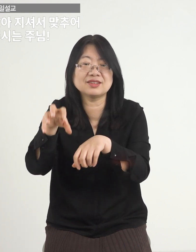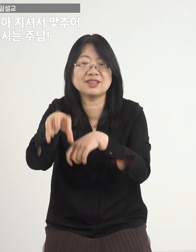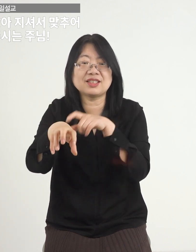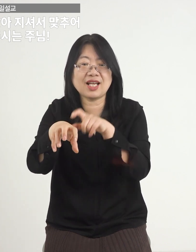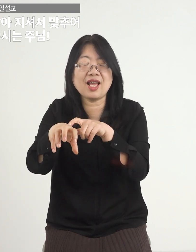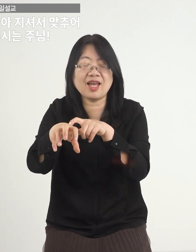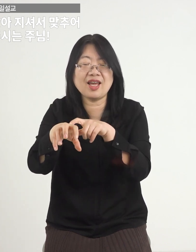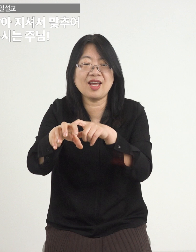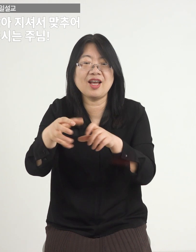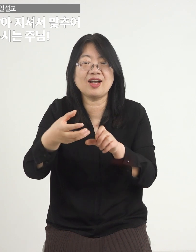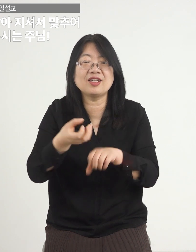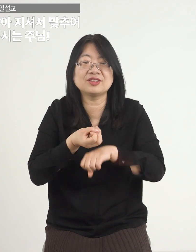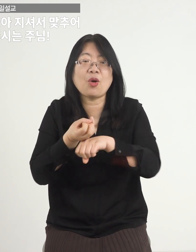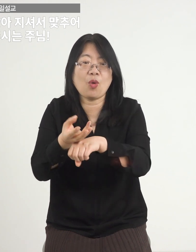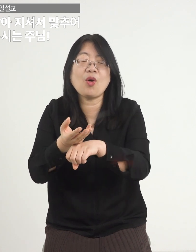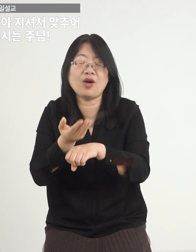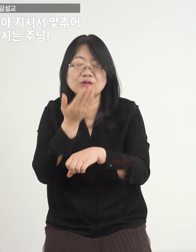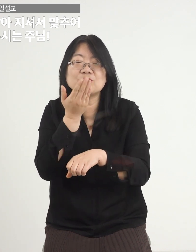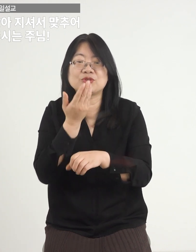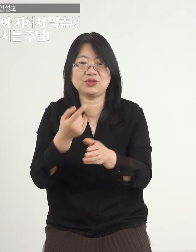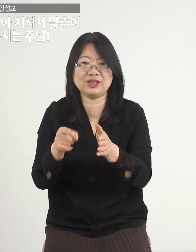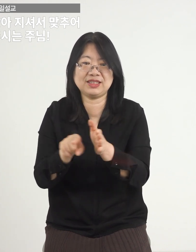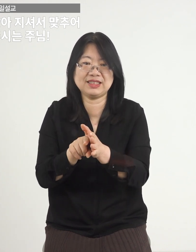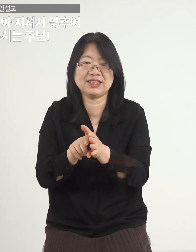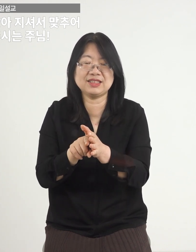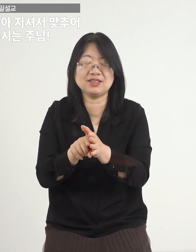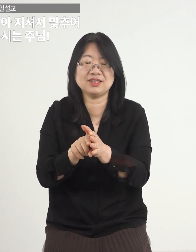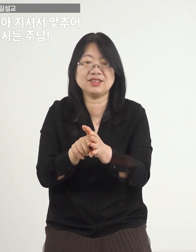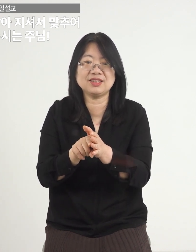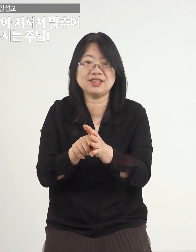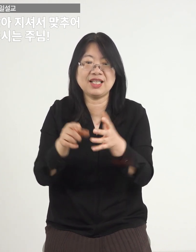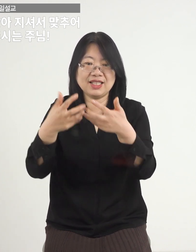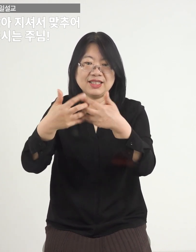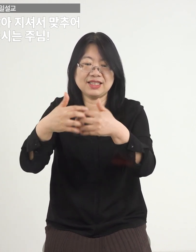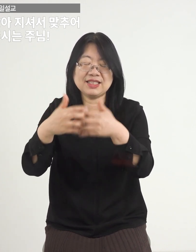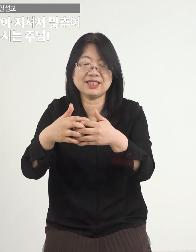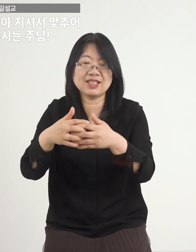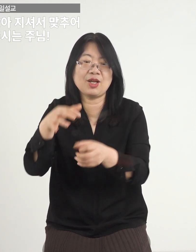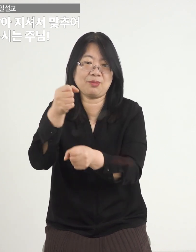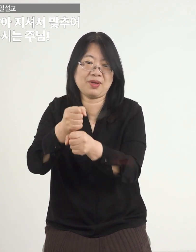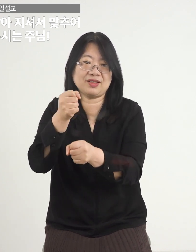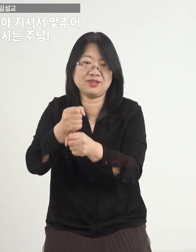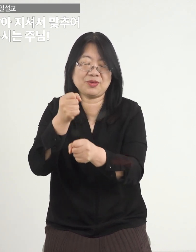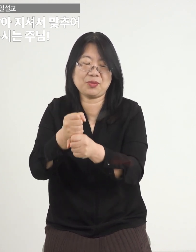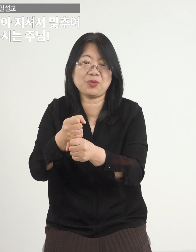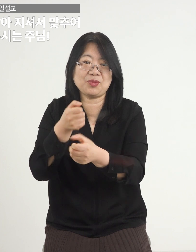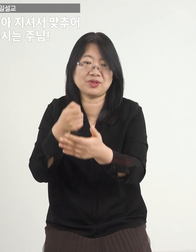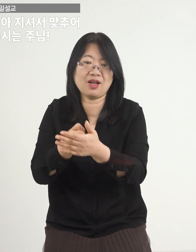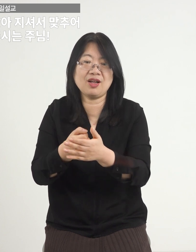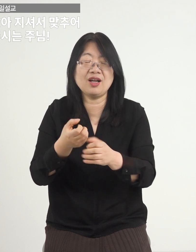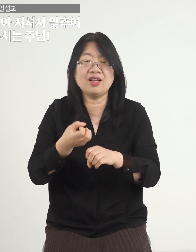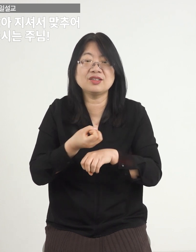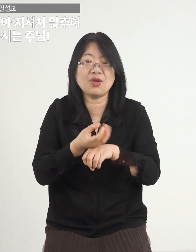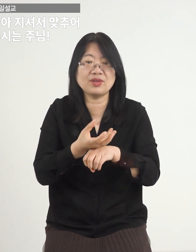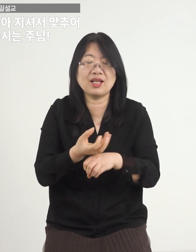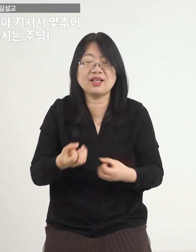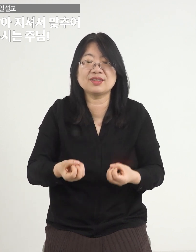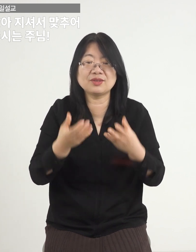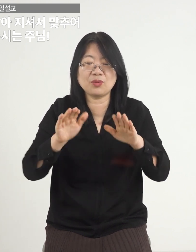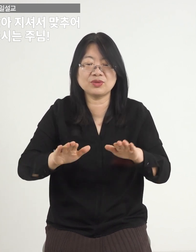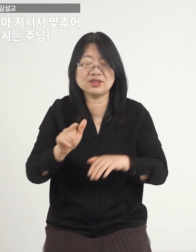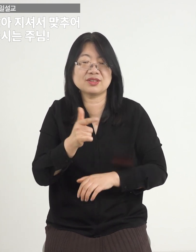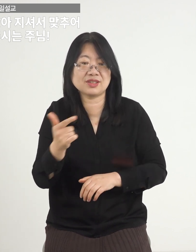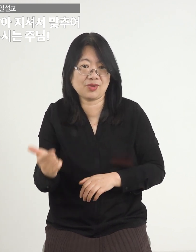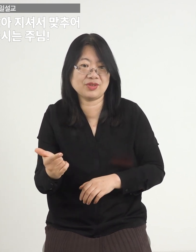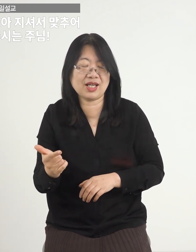끌어올 수 있도록 시설을 또 이어서 해주기로, 그리고 그 전달식을 오늘 저녁에